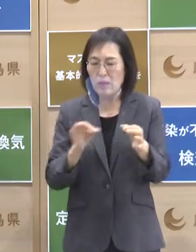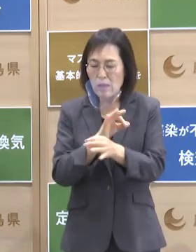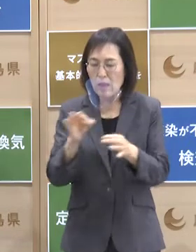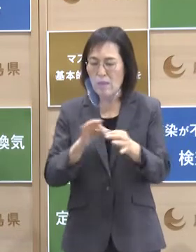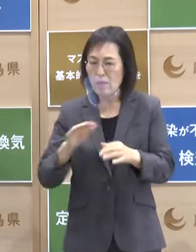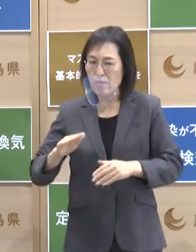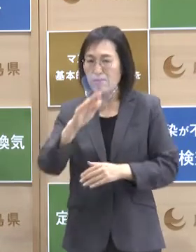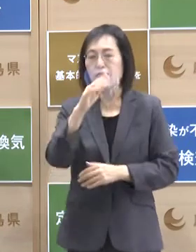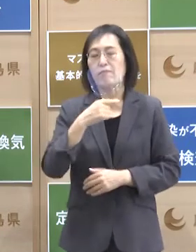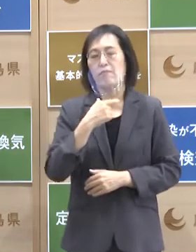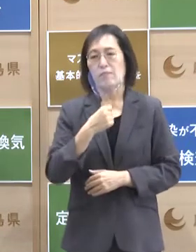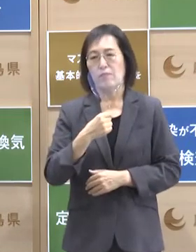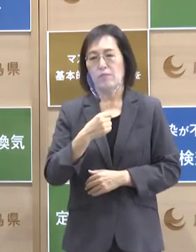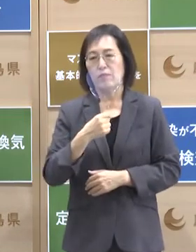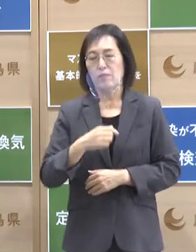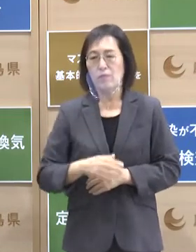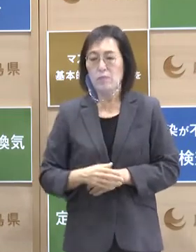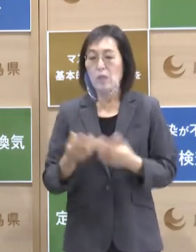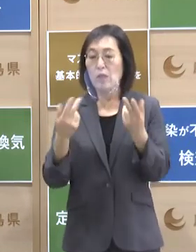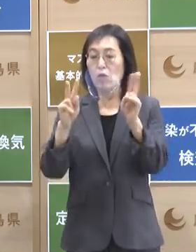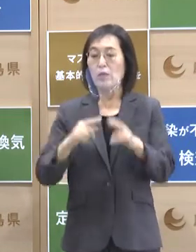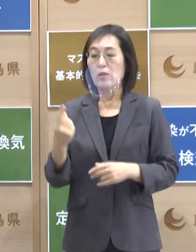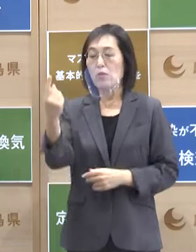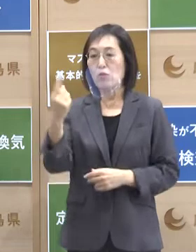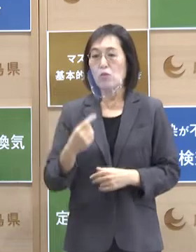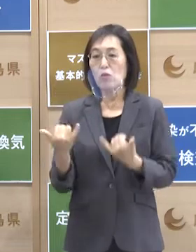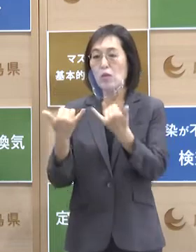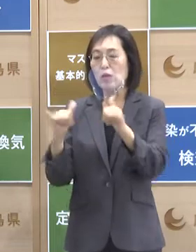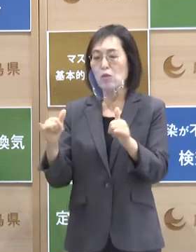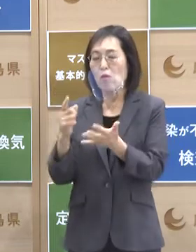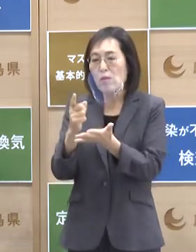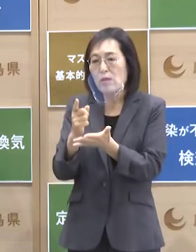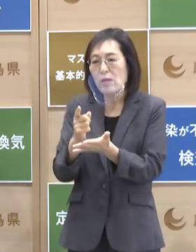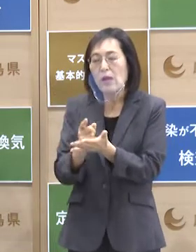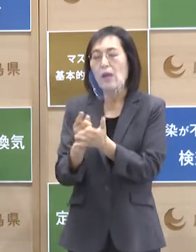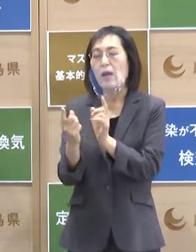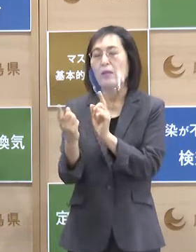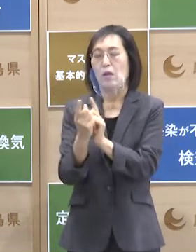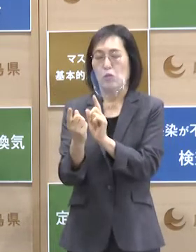これは広島への訪問者に限定しているんですけれども、